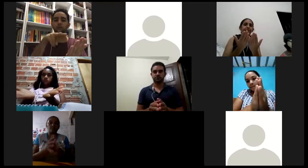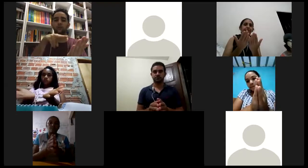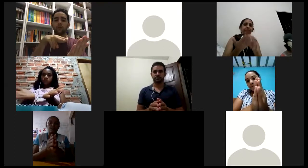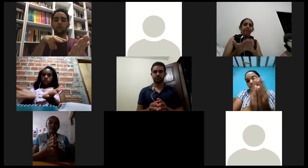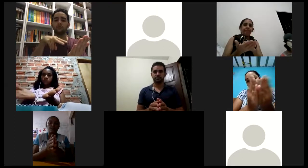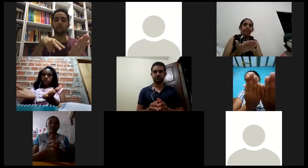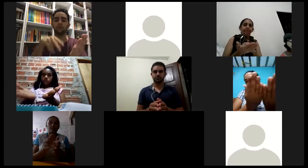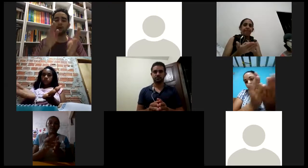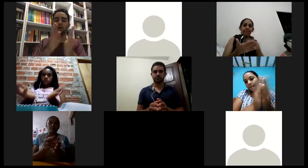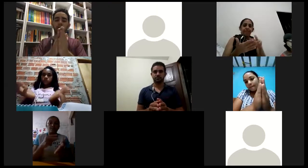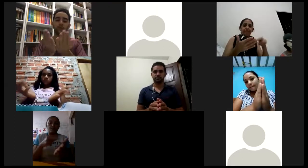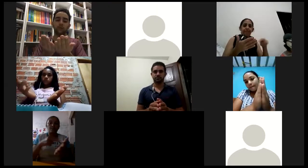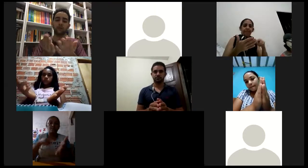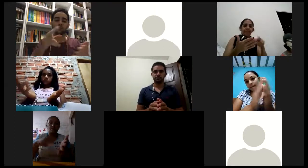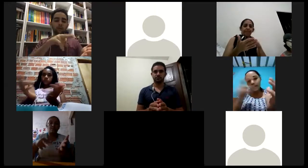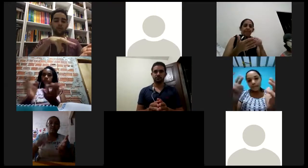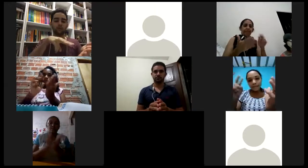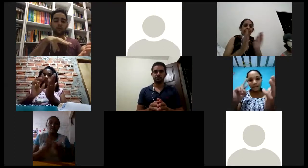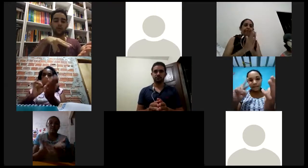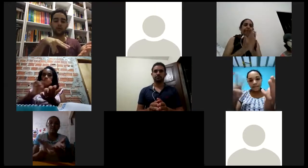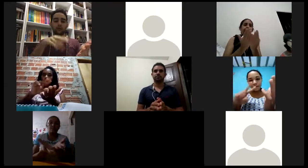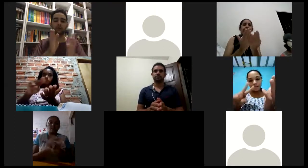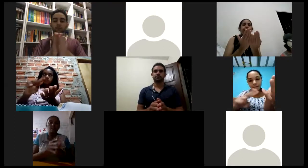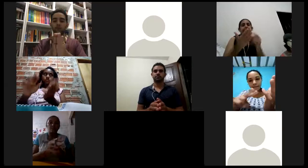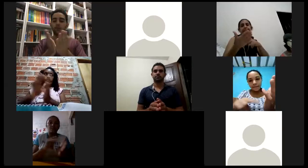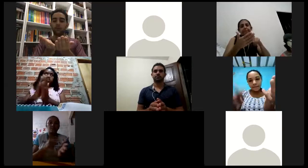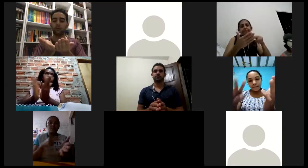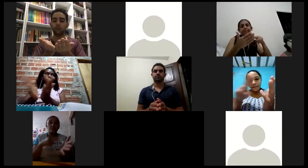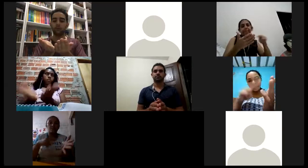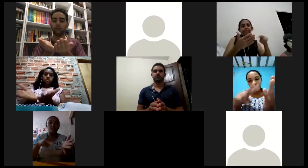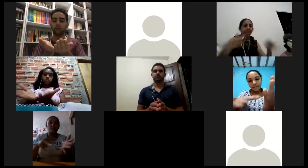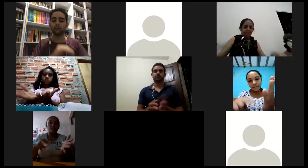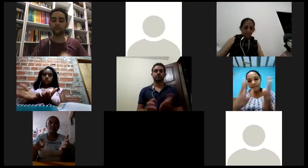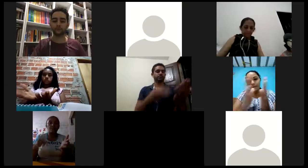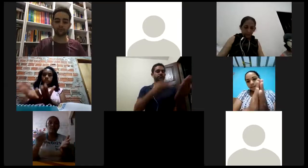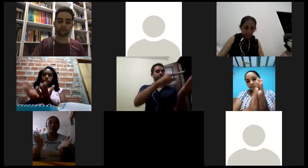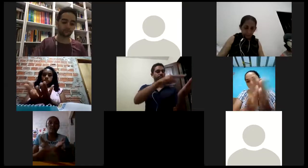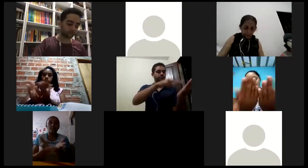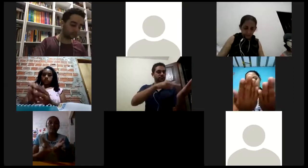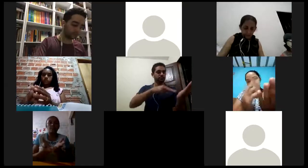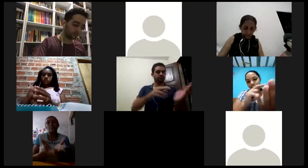estou lendo um livro. Estou lendo um livro.